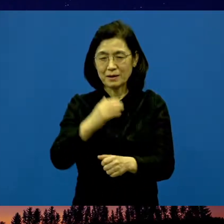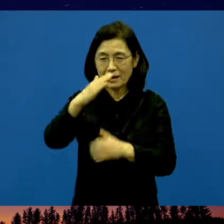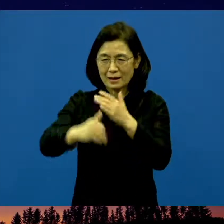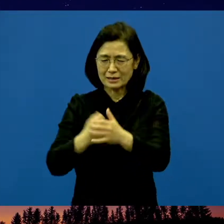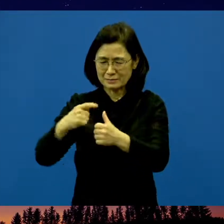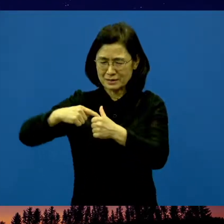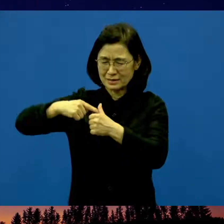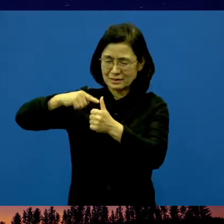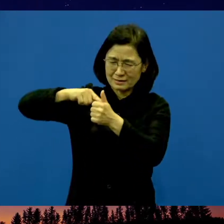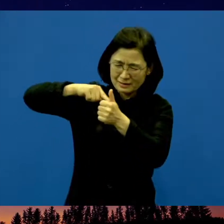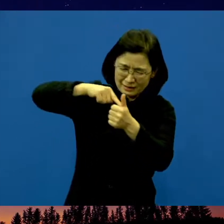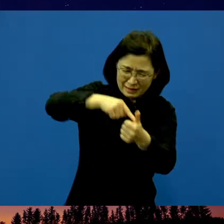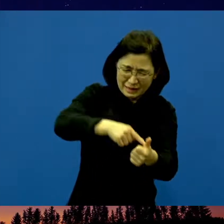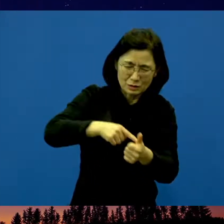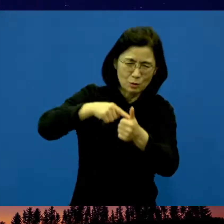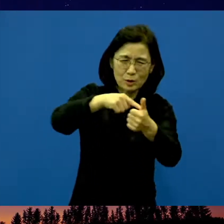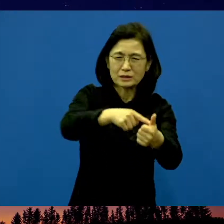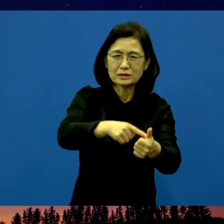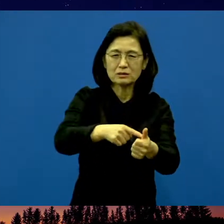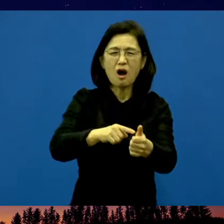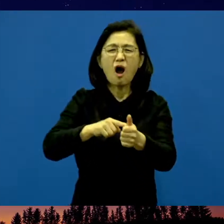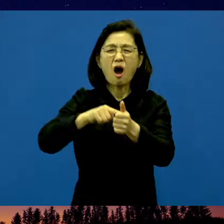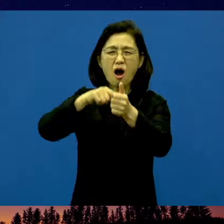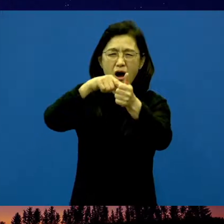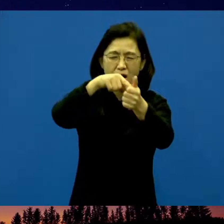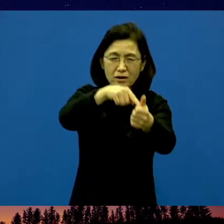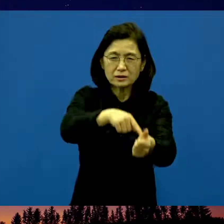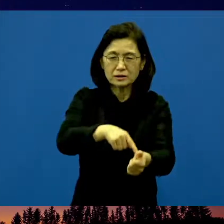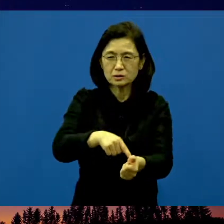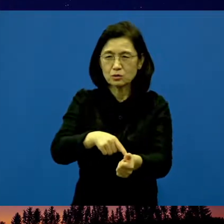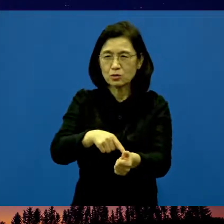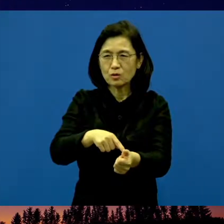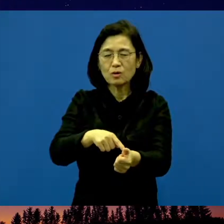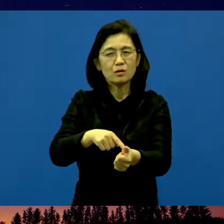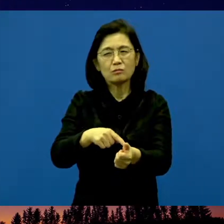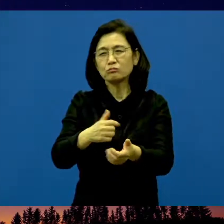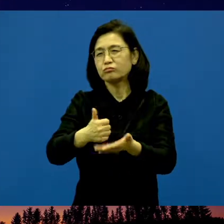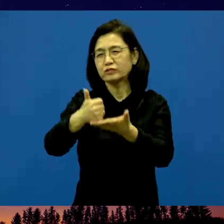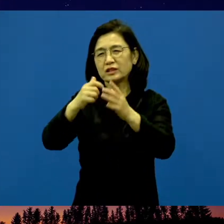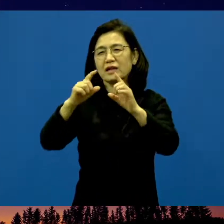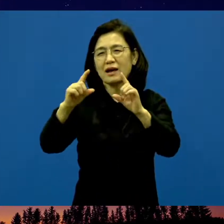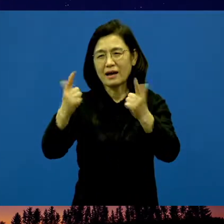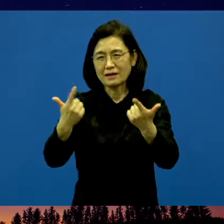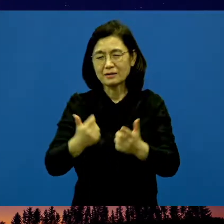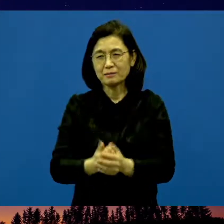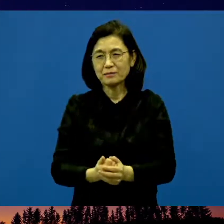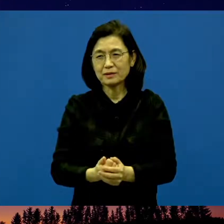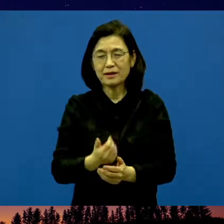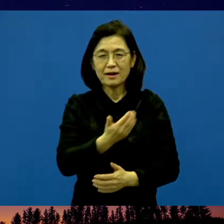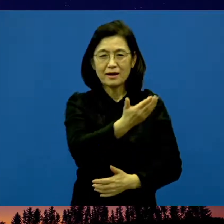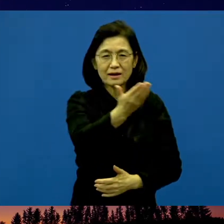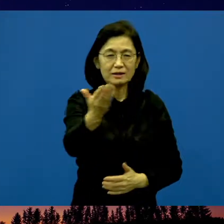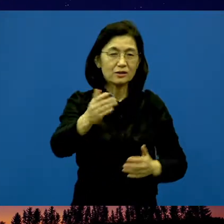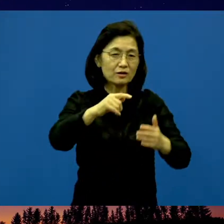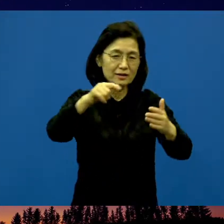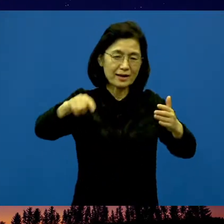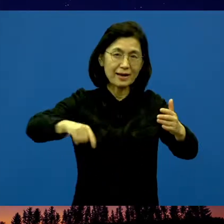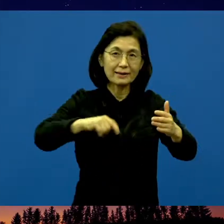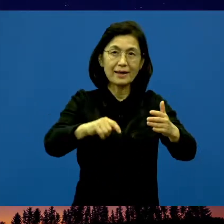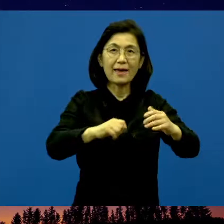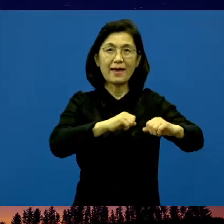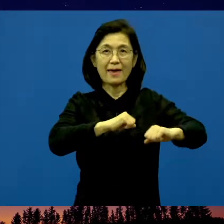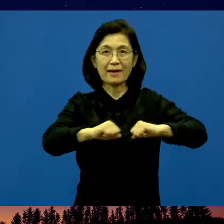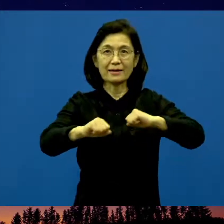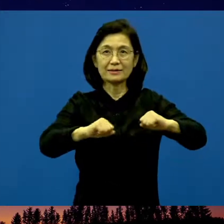막 이렇게 억지로 밀어붙이시는 분이 아니에요. 너희 안에 행하시는 일, 여기 키가